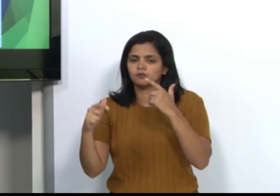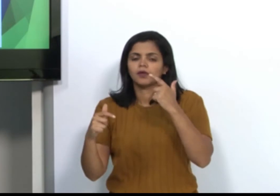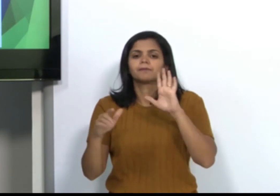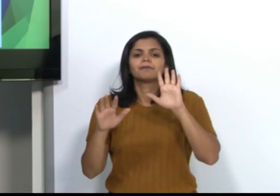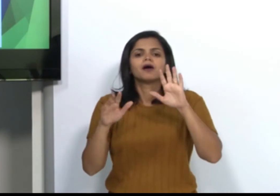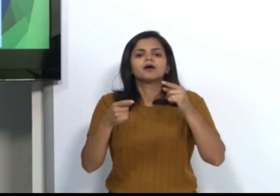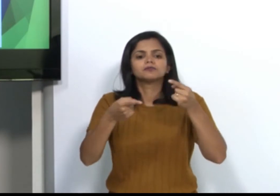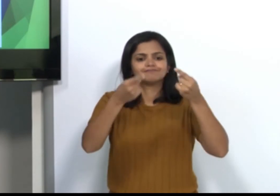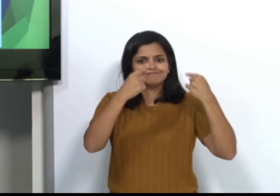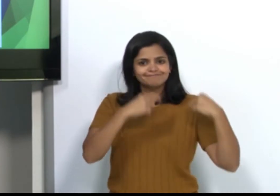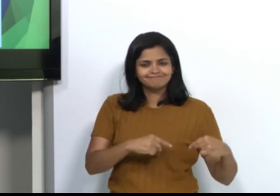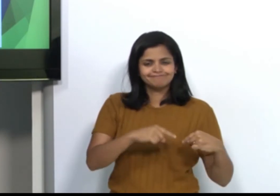não há vírgula.